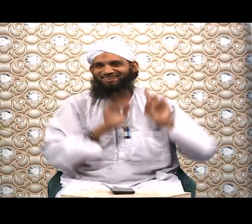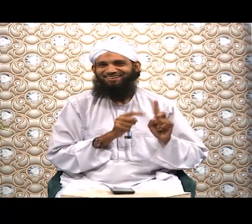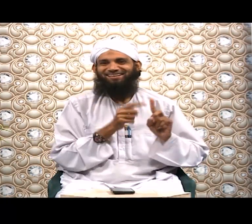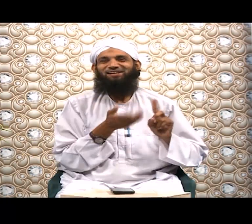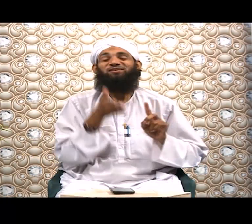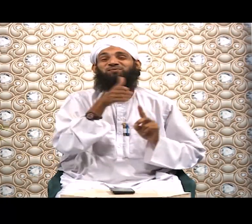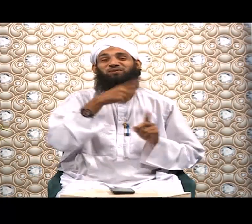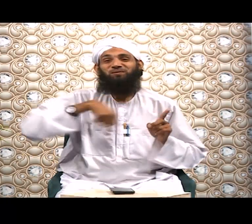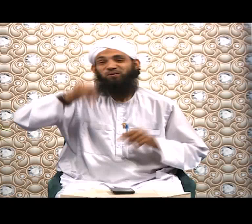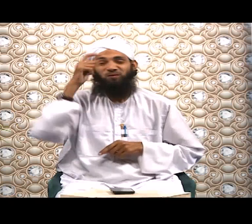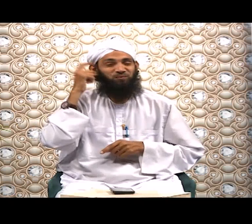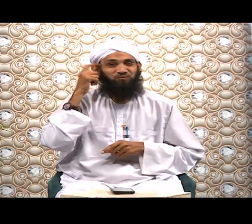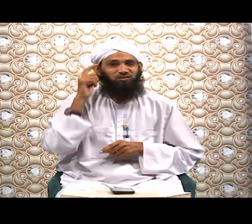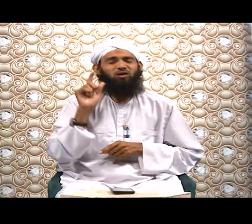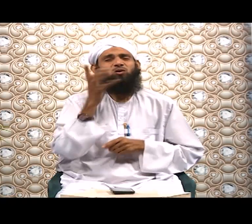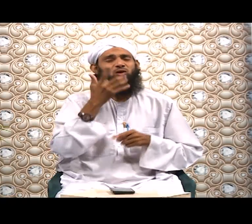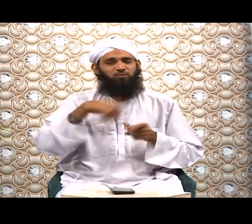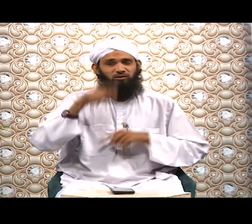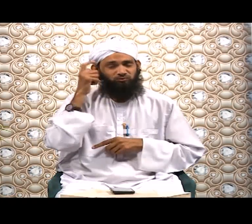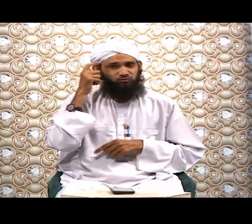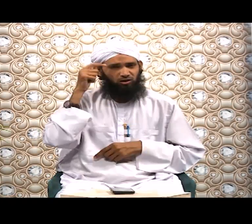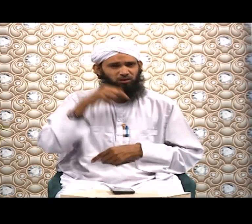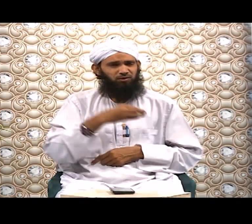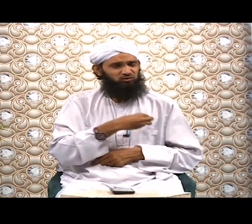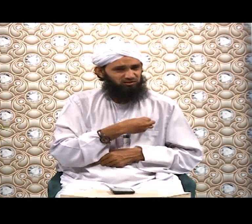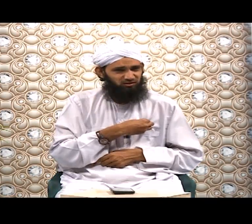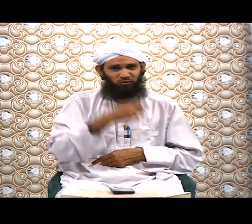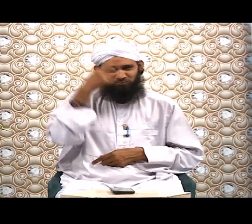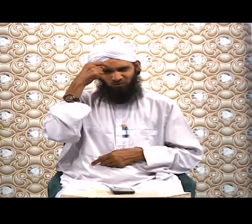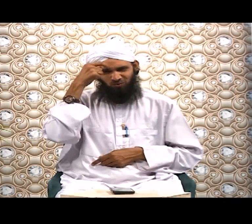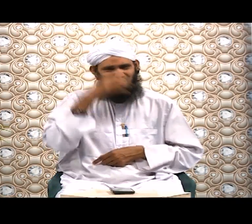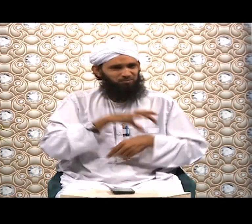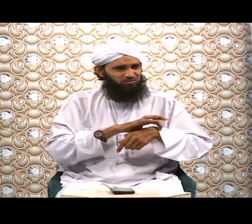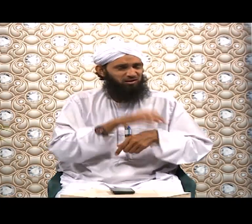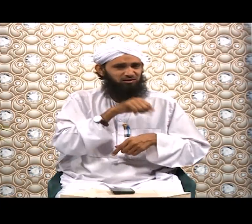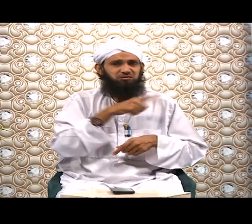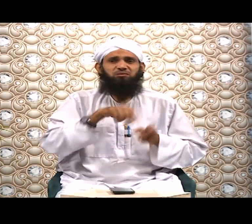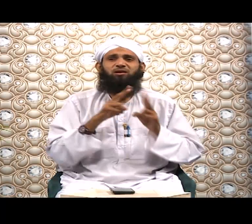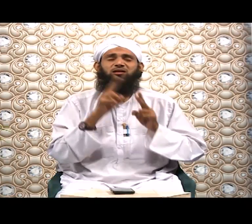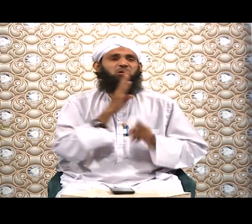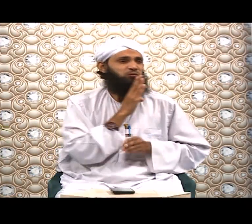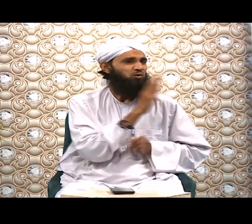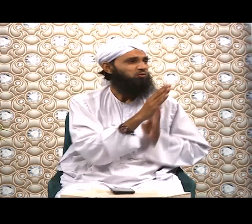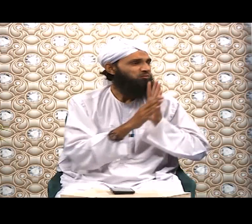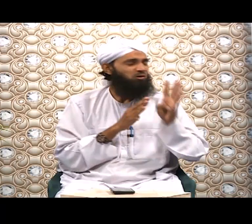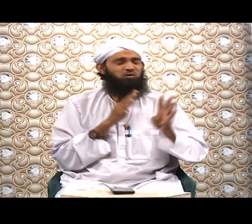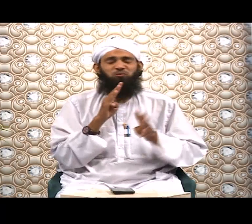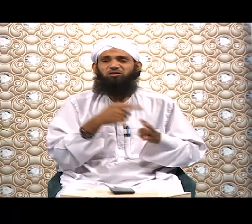کے برعکس اگر کسی پر ذرا سی آزمائش آ جائے یا کوئی تکلیف پہنچے تو وہ شکوہ شکایت بلکہ معاذ اللہ بے صبری